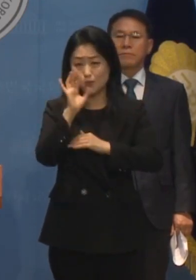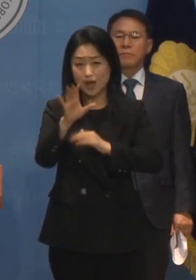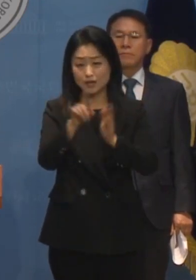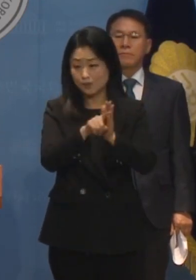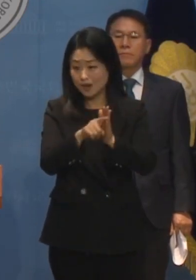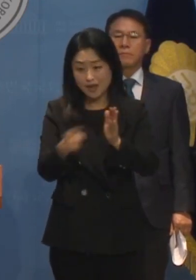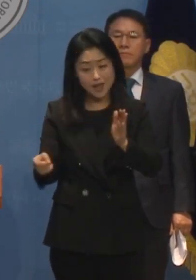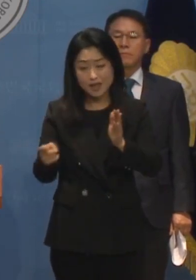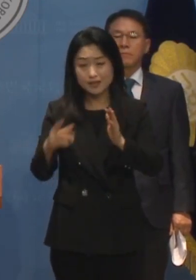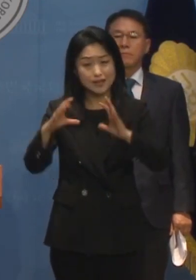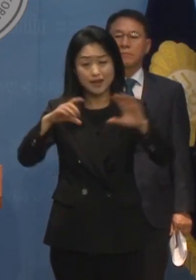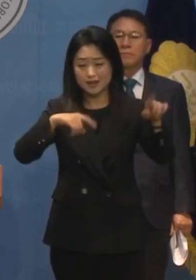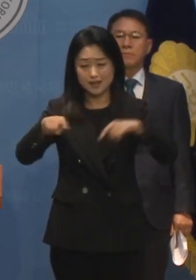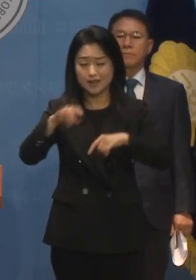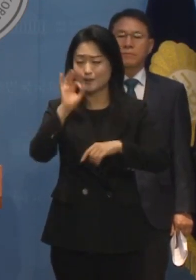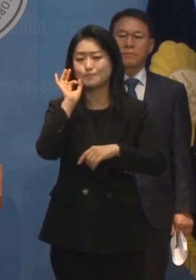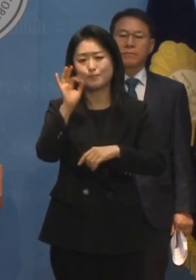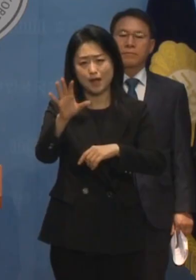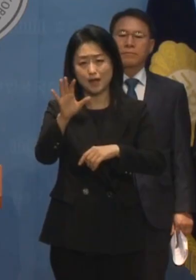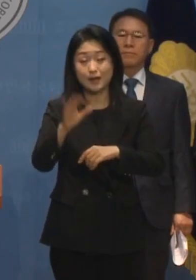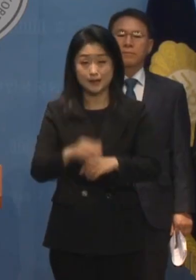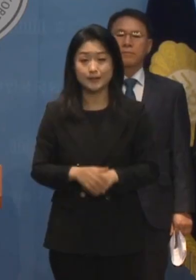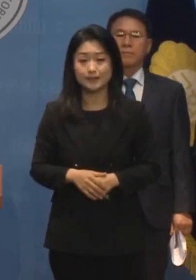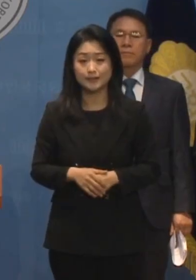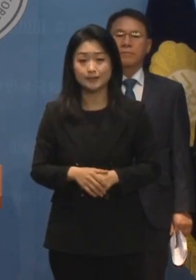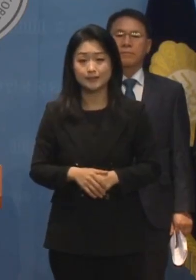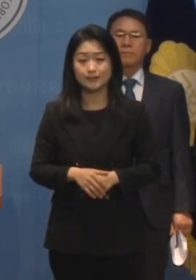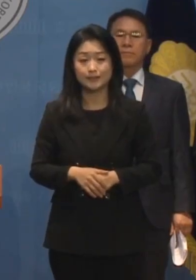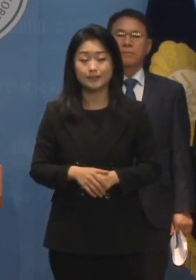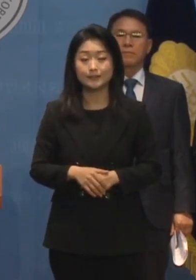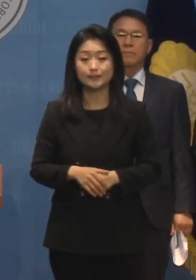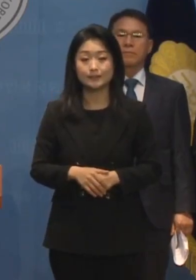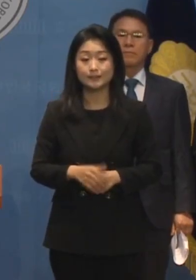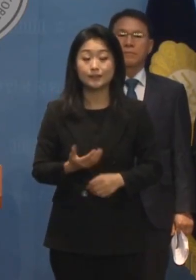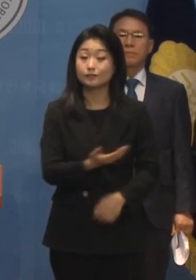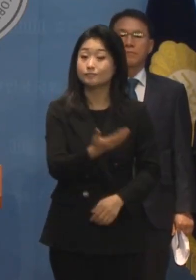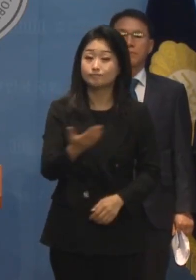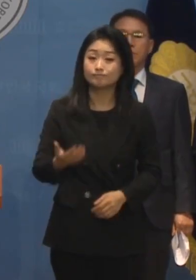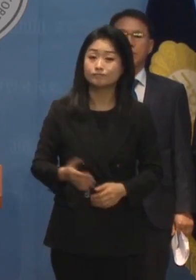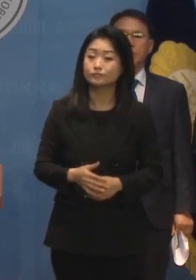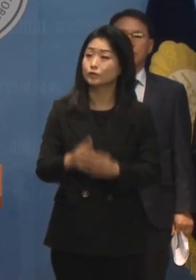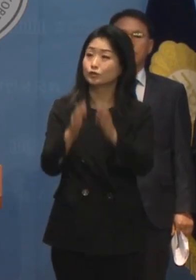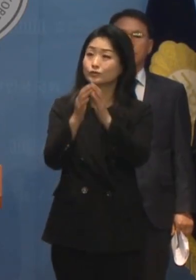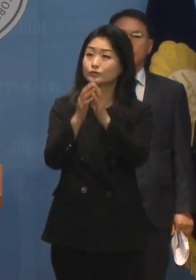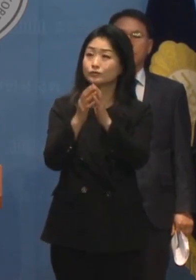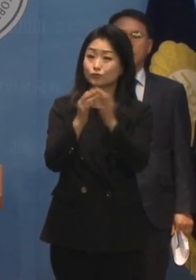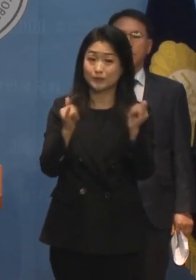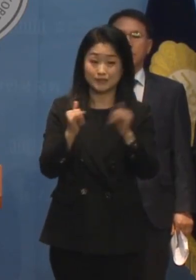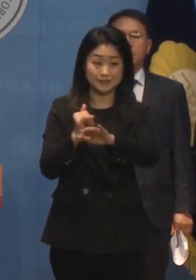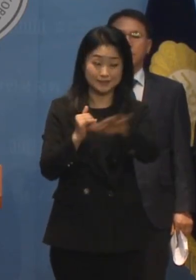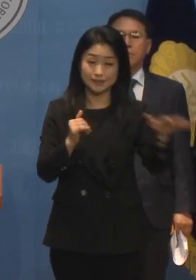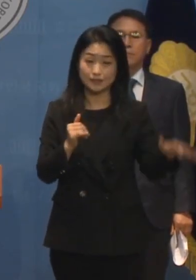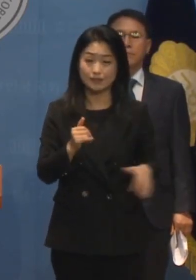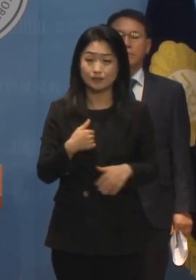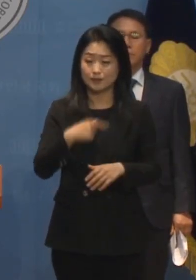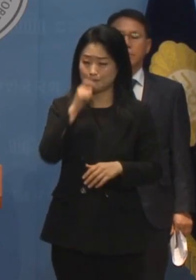지도자는 결코 국민을 대표할 수 없습니다. 우리는 더 이상 침묵하지 않을